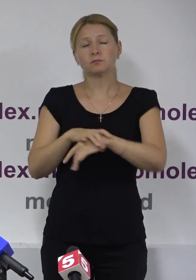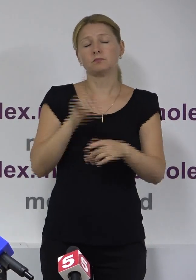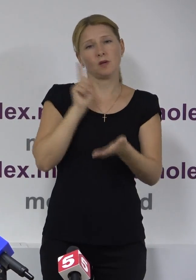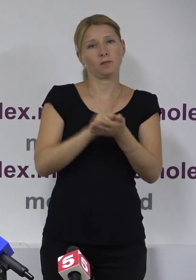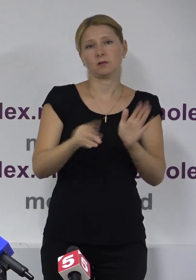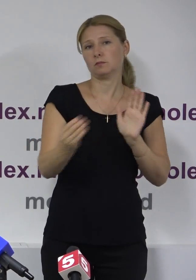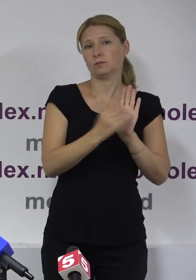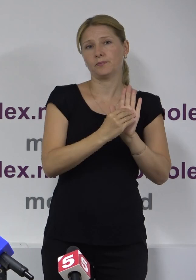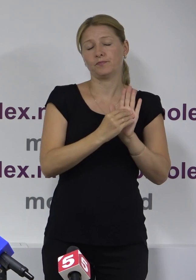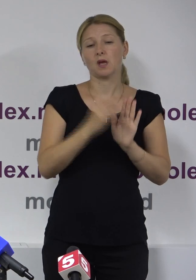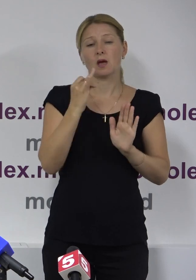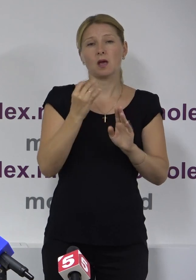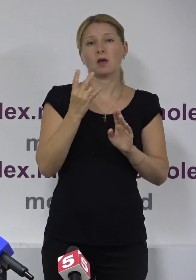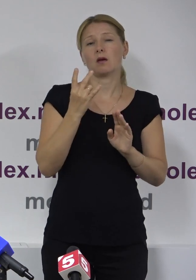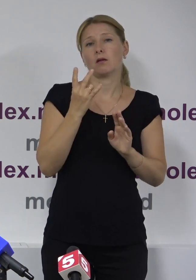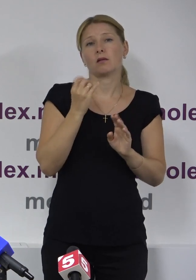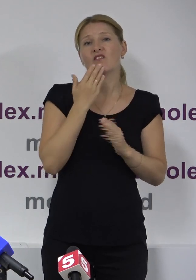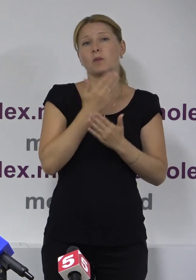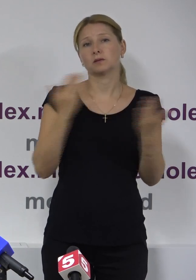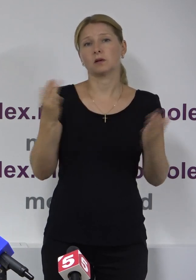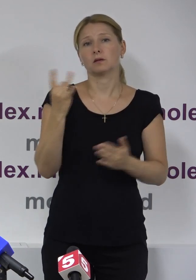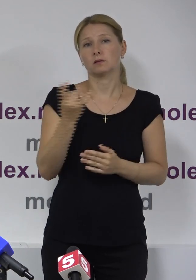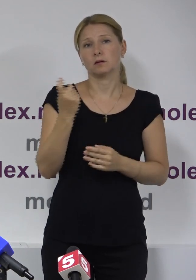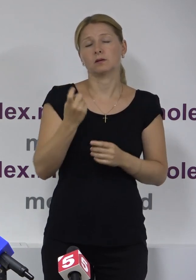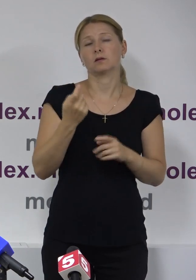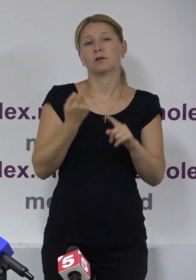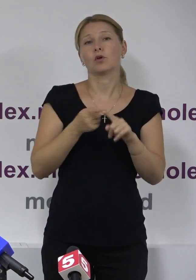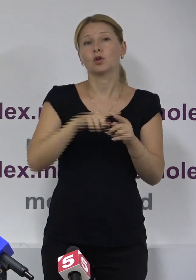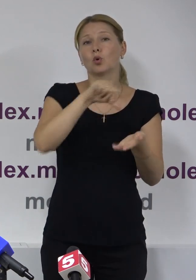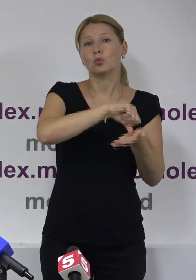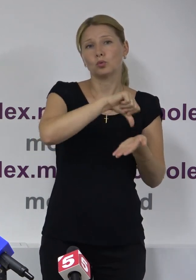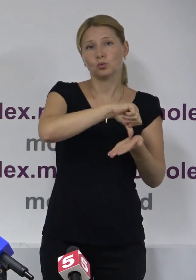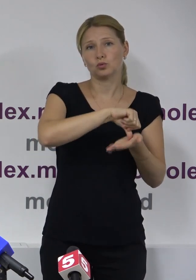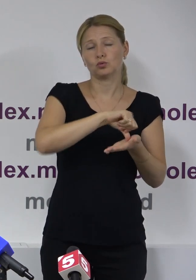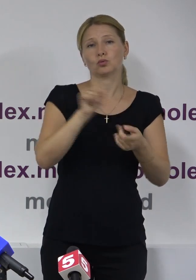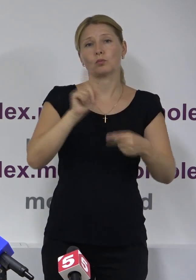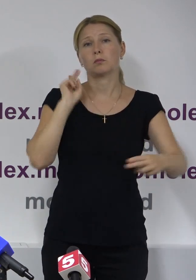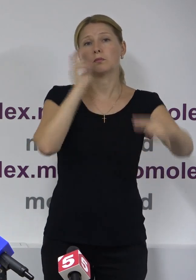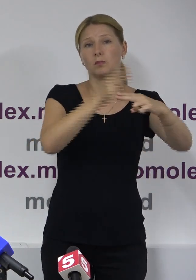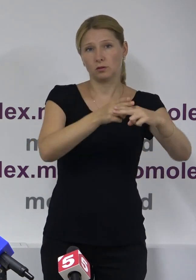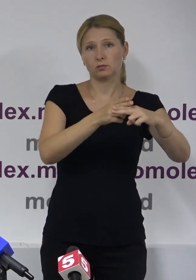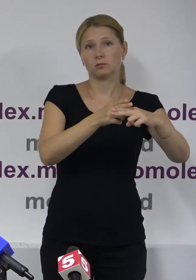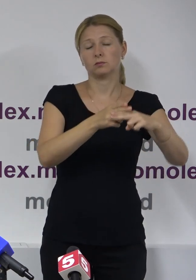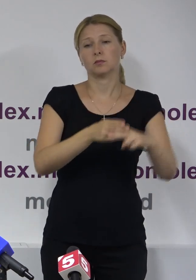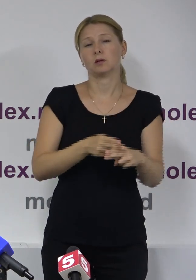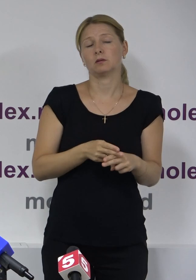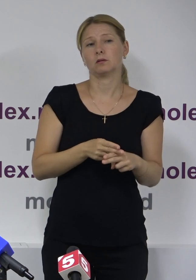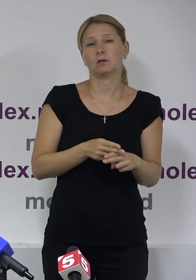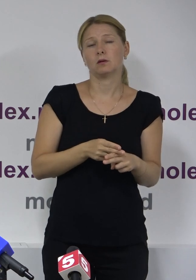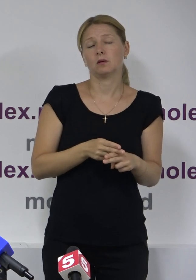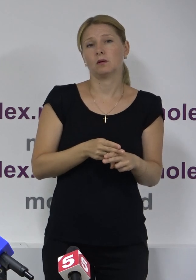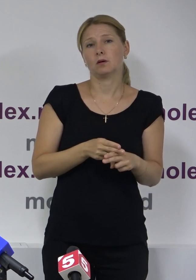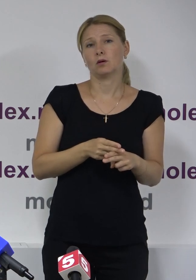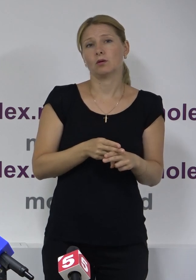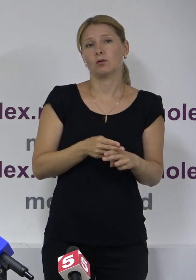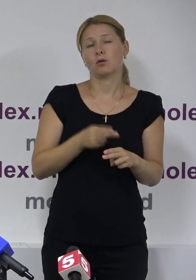cont. Și în ultimul rând, cum spuneam, este și acel rol de prevenire. În acest sens,